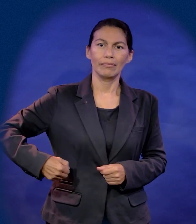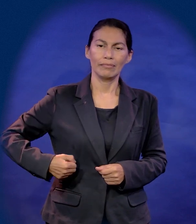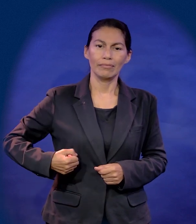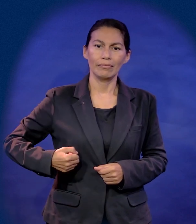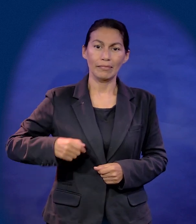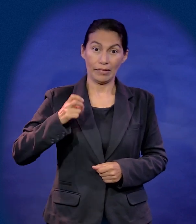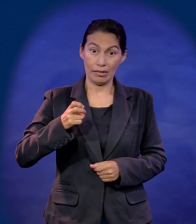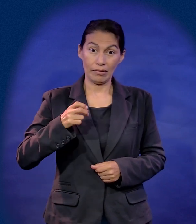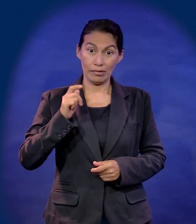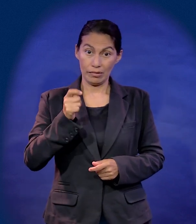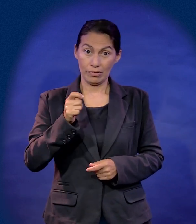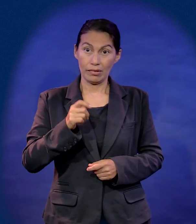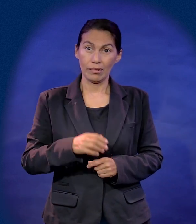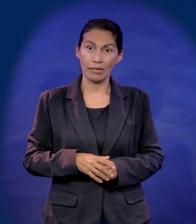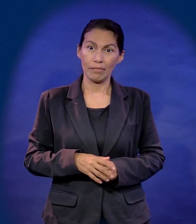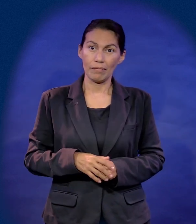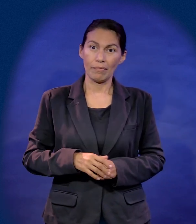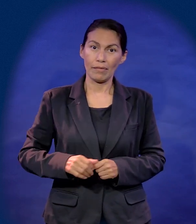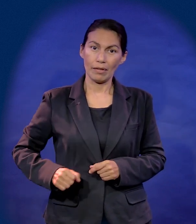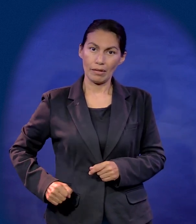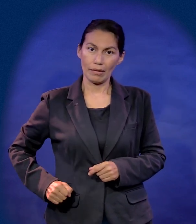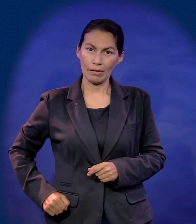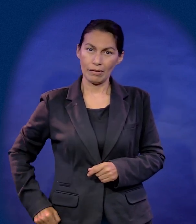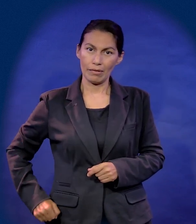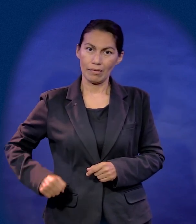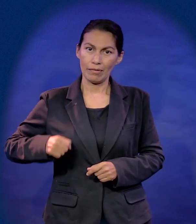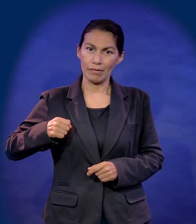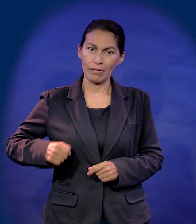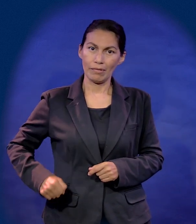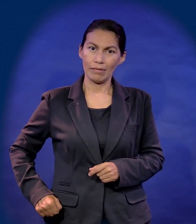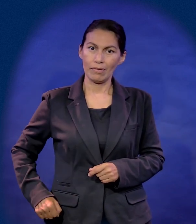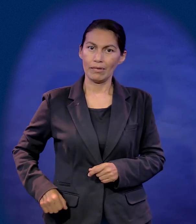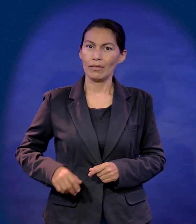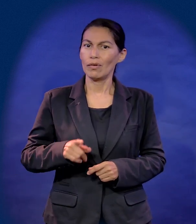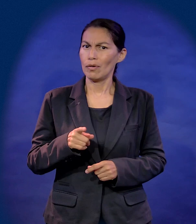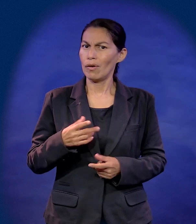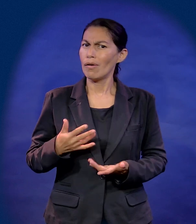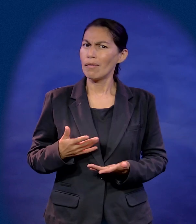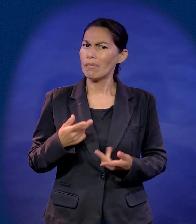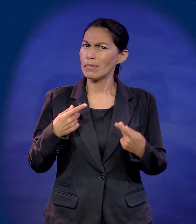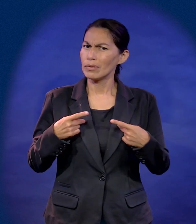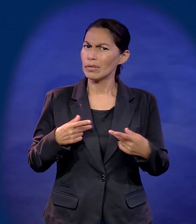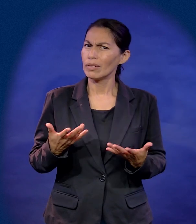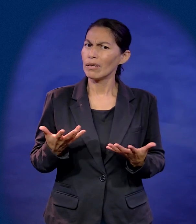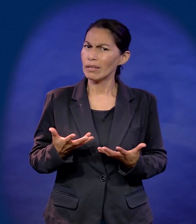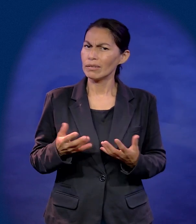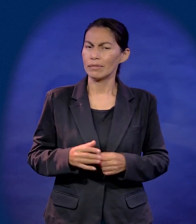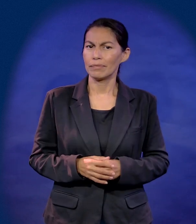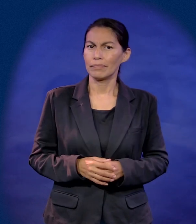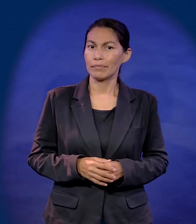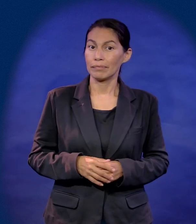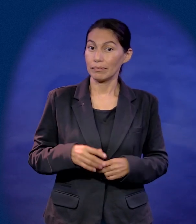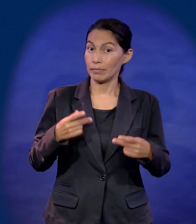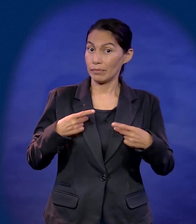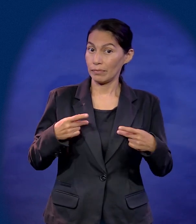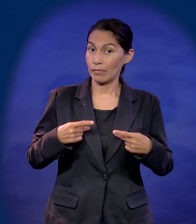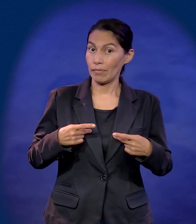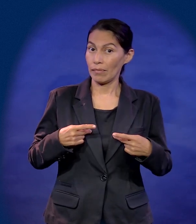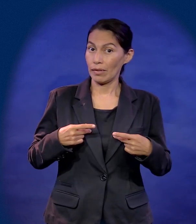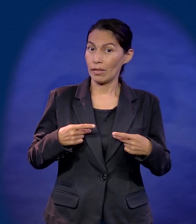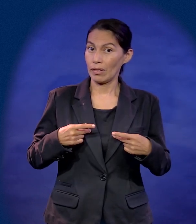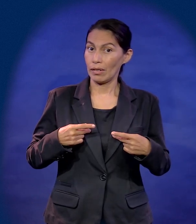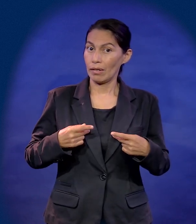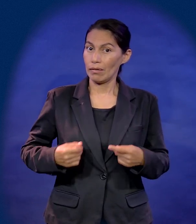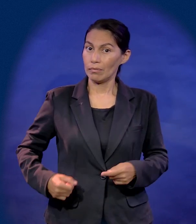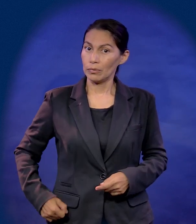mucho. Cuando lleva a la chica, ¿dónde lleva su mano? Eso te dice mucho. Entre más abajo va la mano, ese es el nivel de profundidad